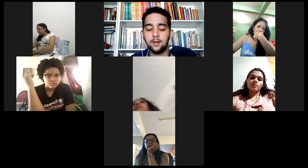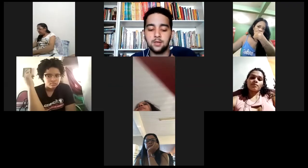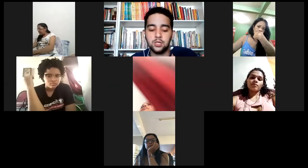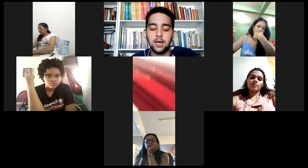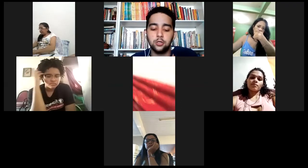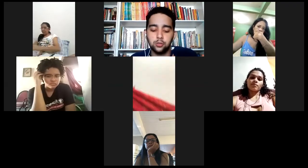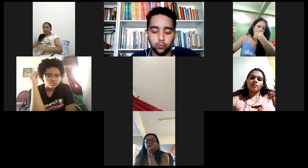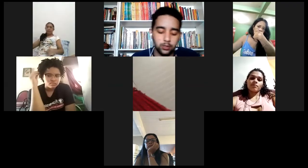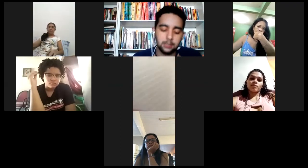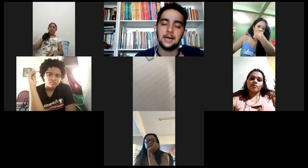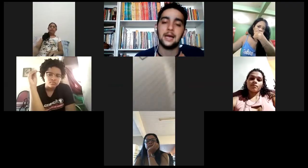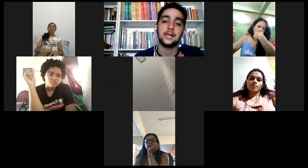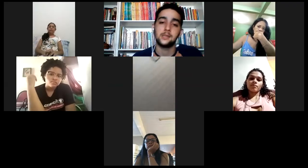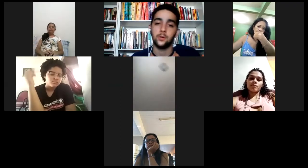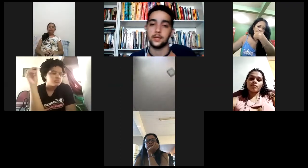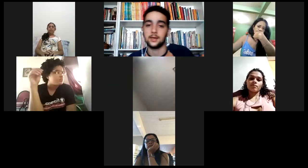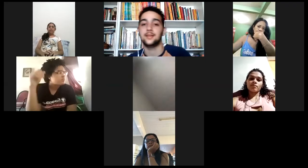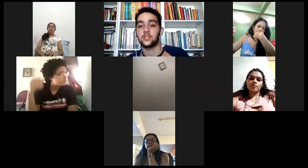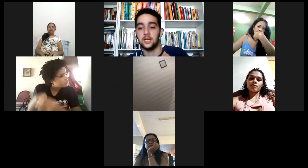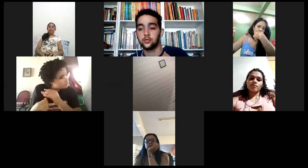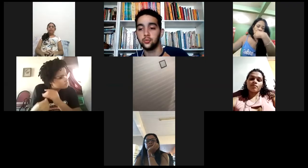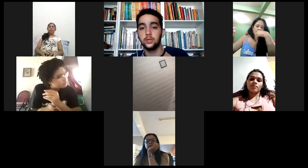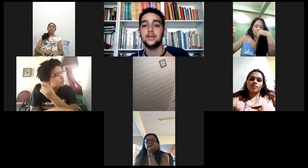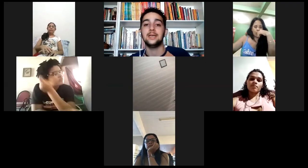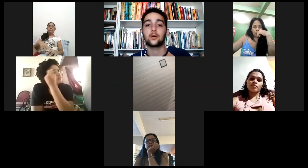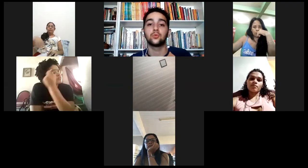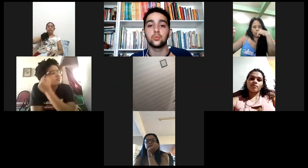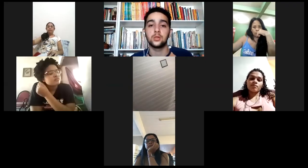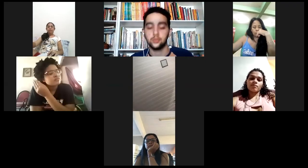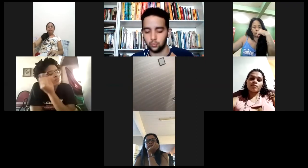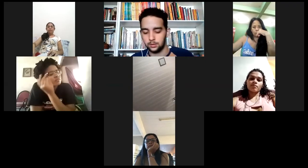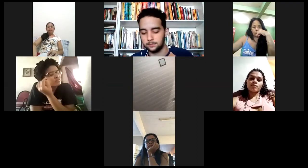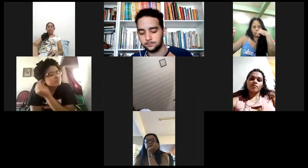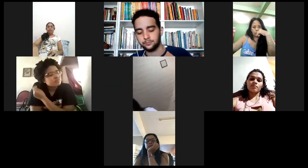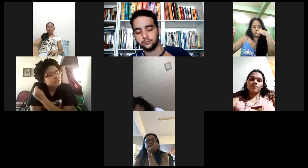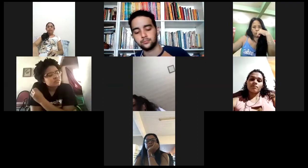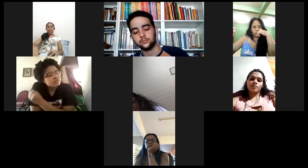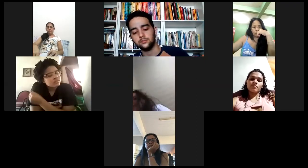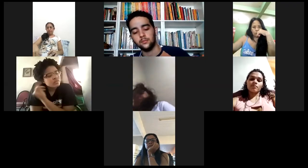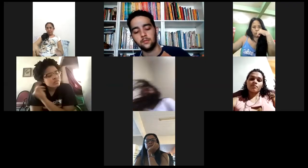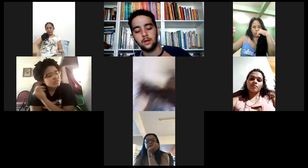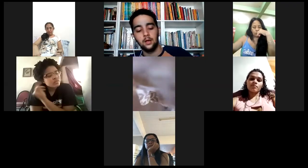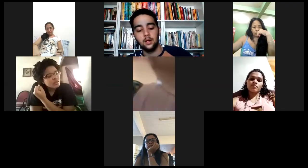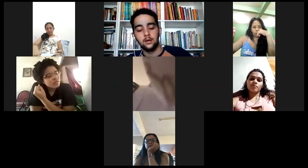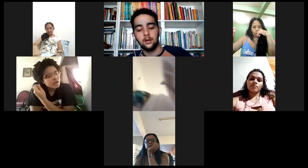a identidade surda e a relação entre a identidade surda e a cultura surda.